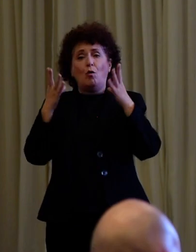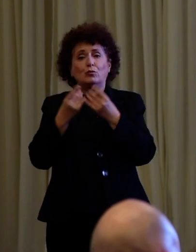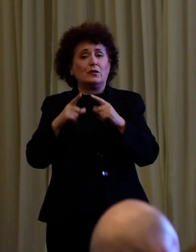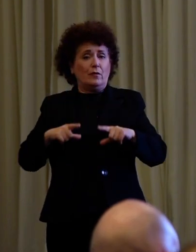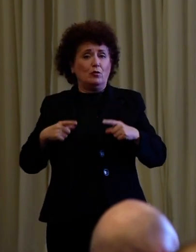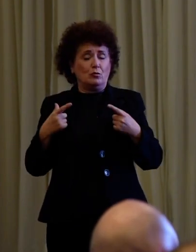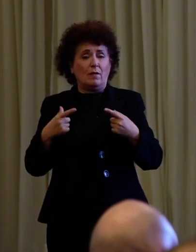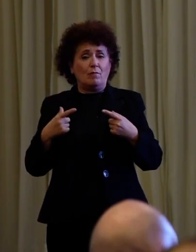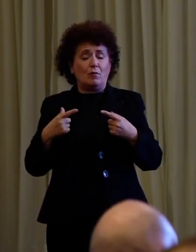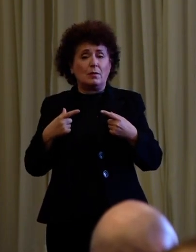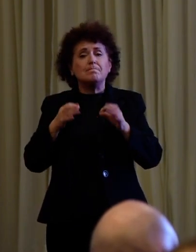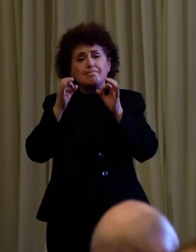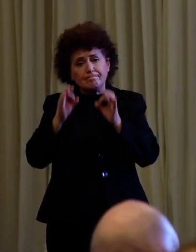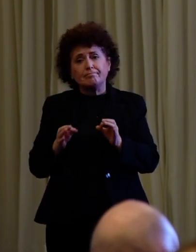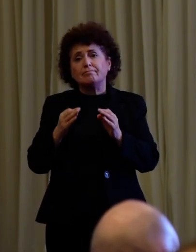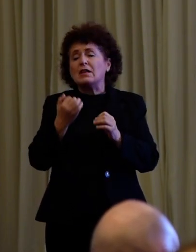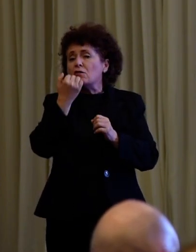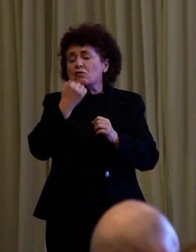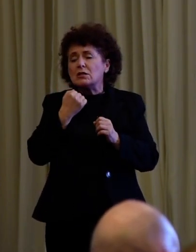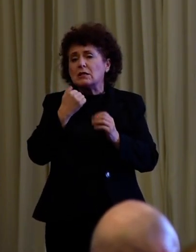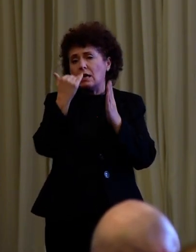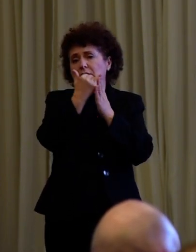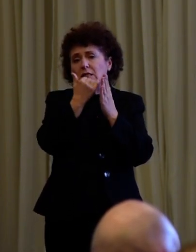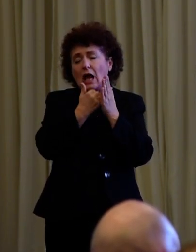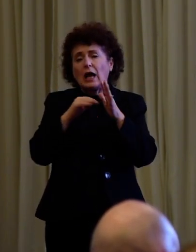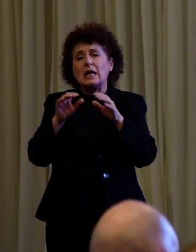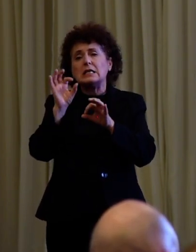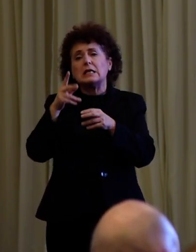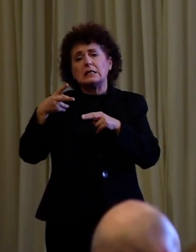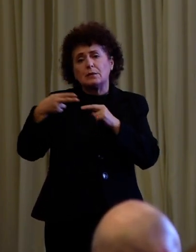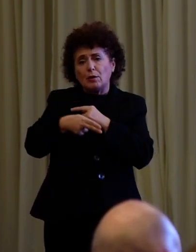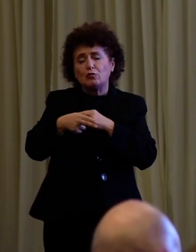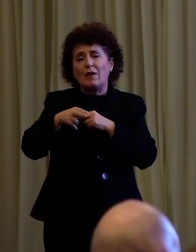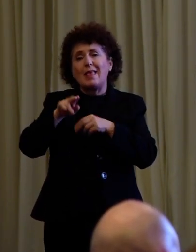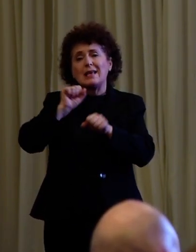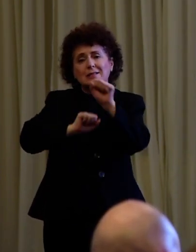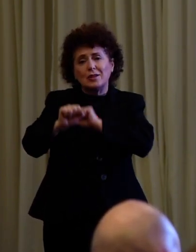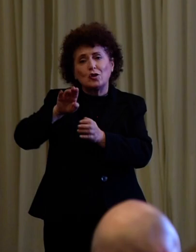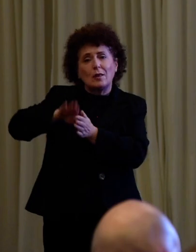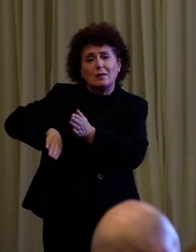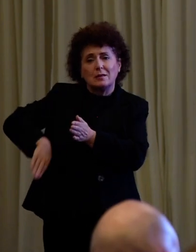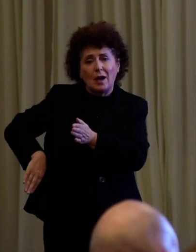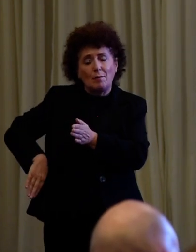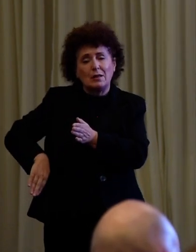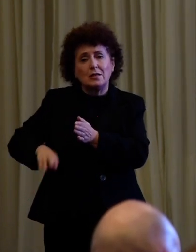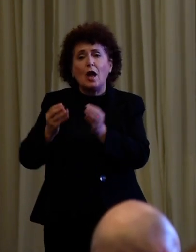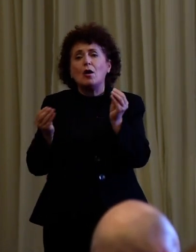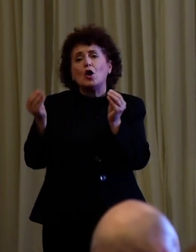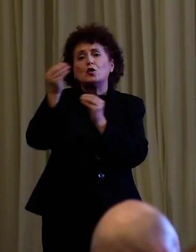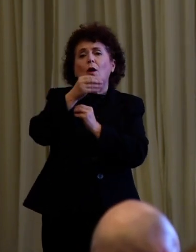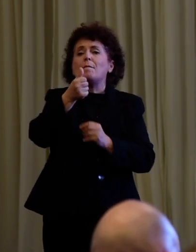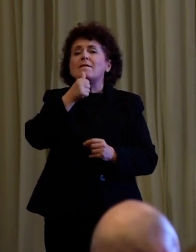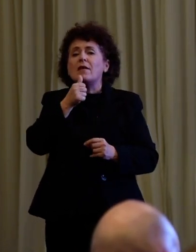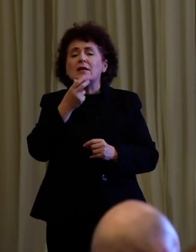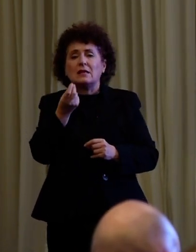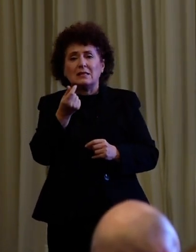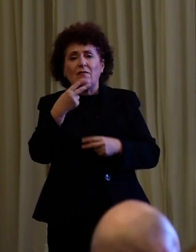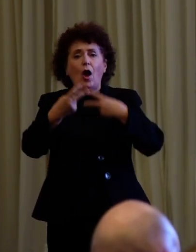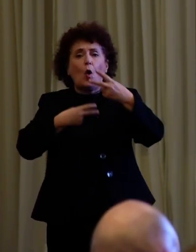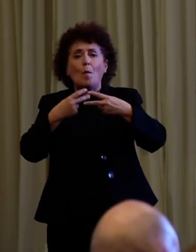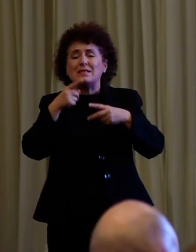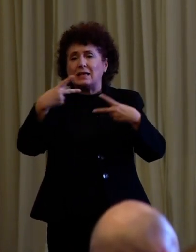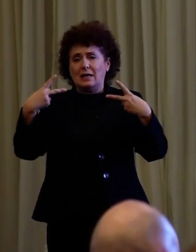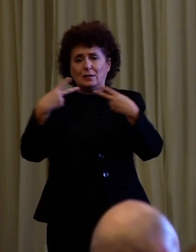живот. Доследна примена на закон за вклучување и заштита на дискриминација, како и зголемени финансиски средства за комисијата